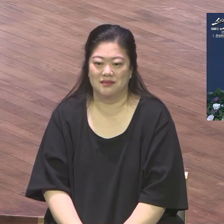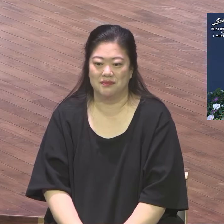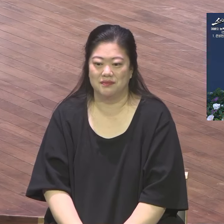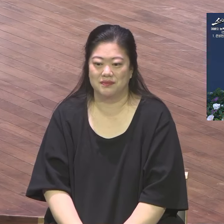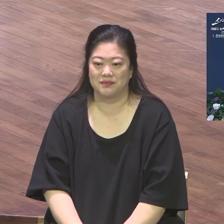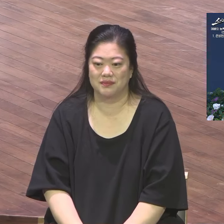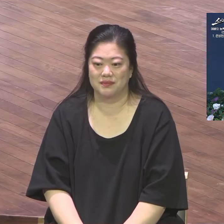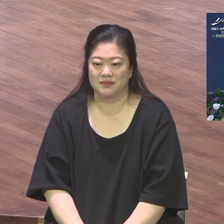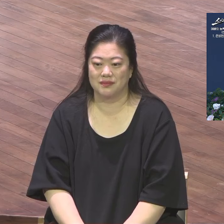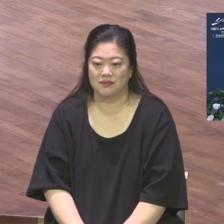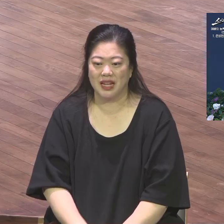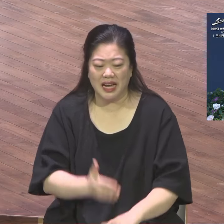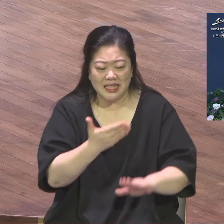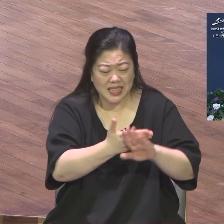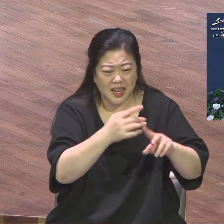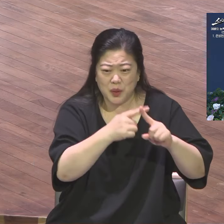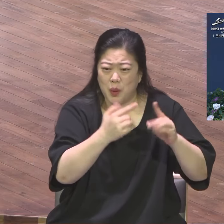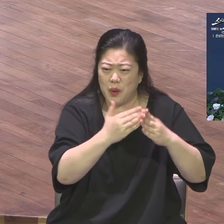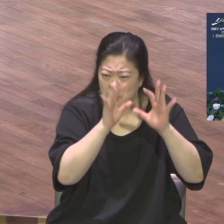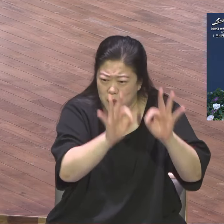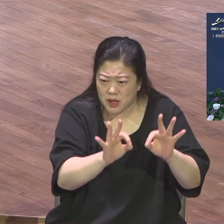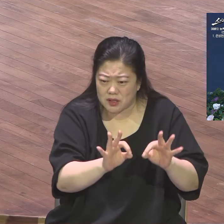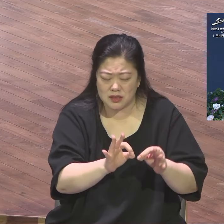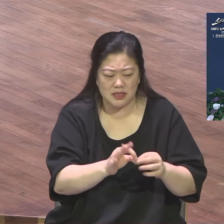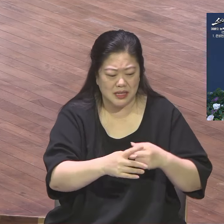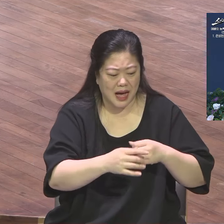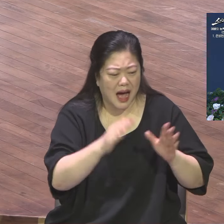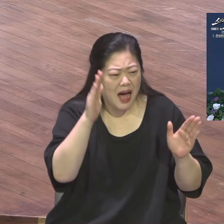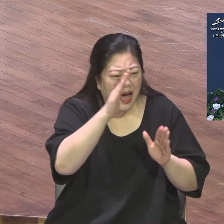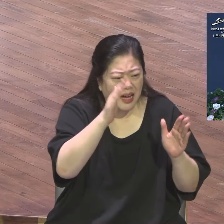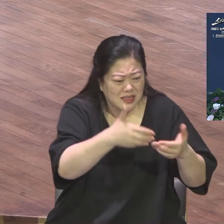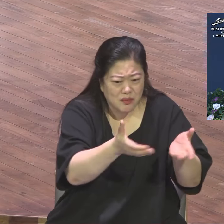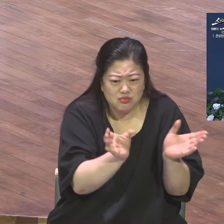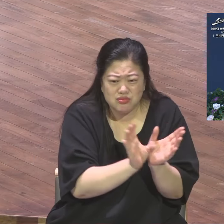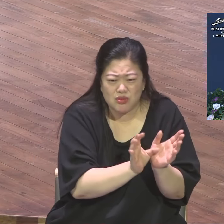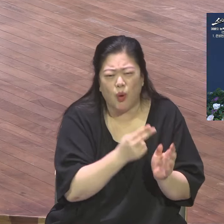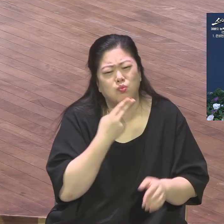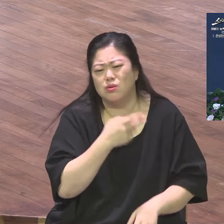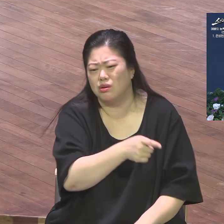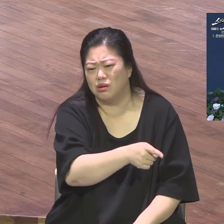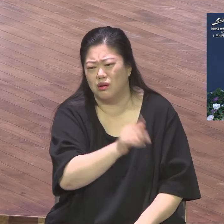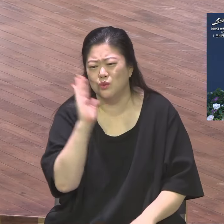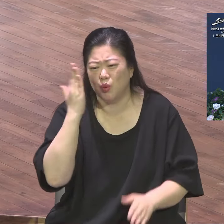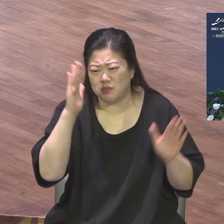아니잖아. 우리는 완전히 렘넌트를 키우잖아요. 시대 살기물로.